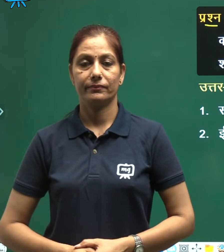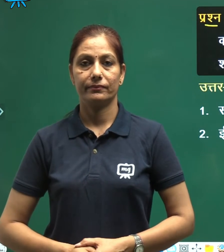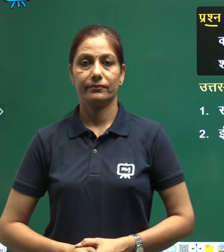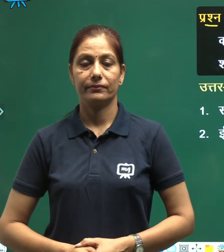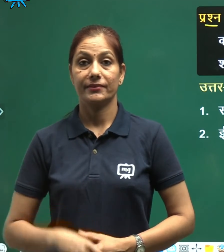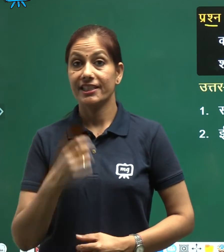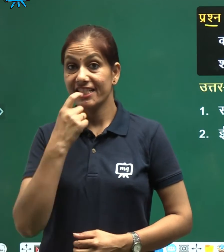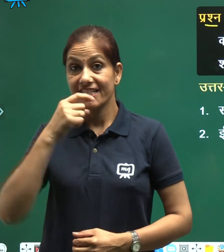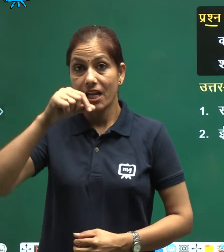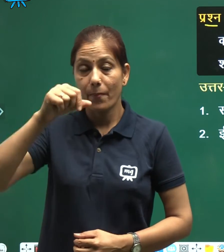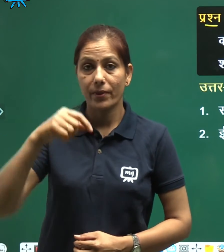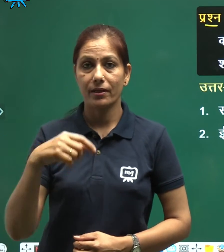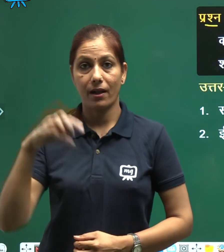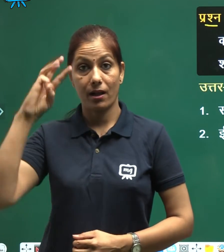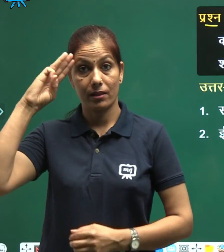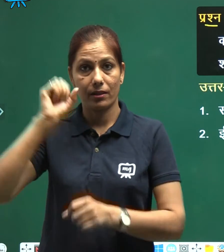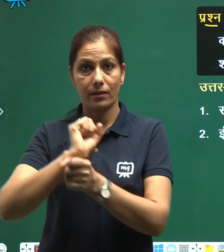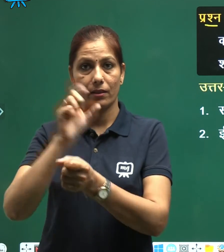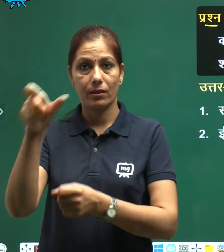नमक का दारोगा